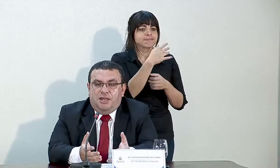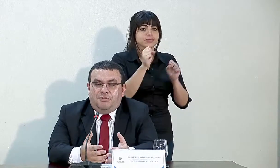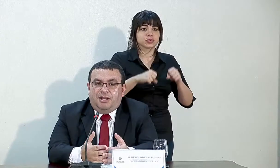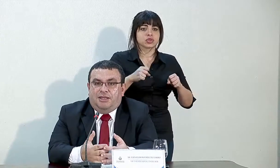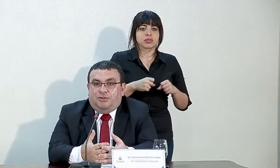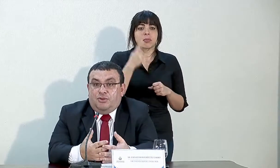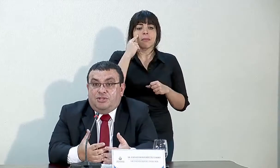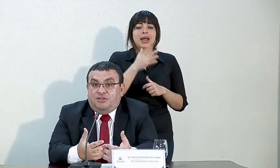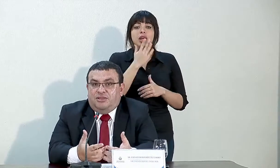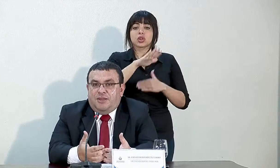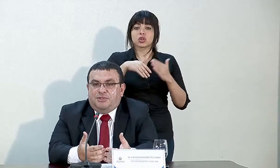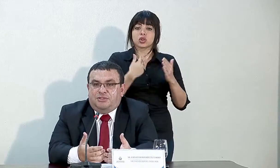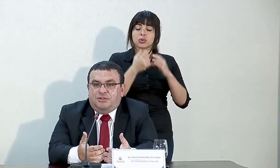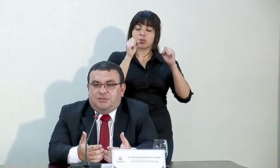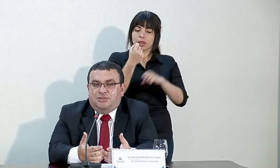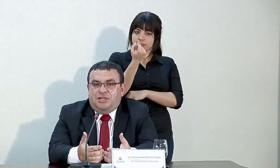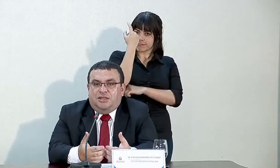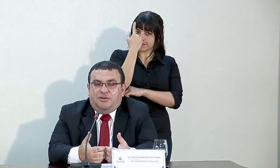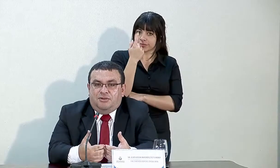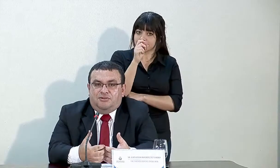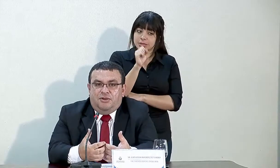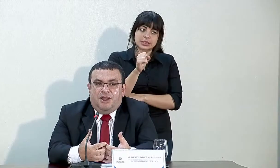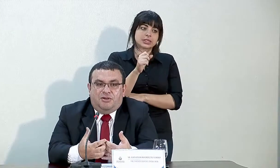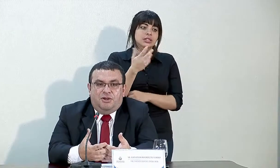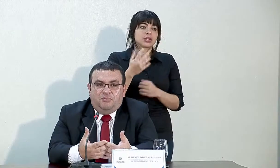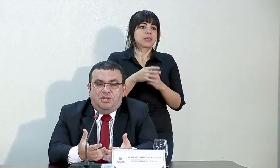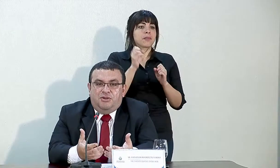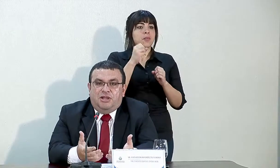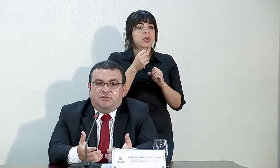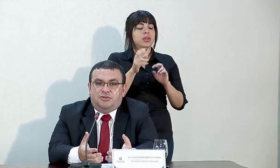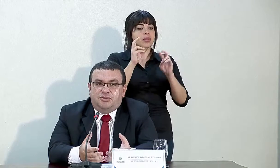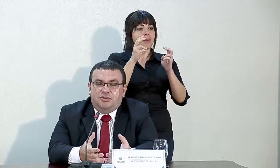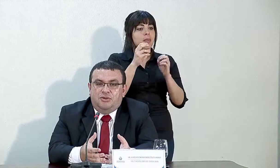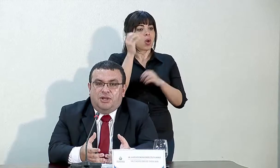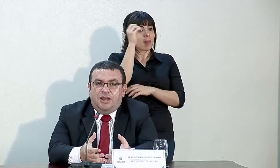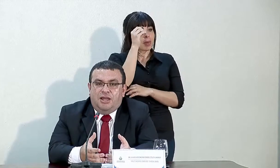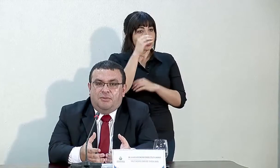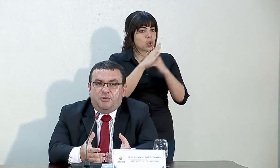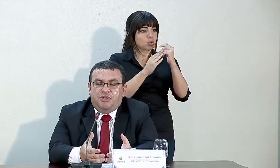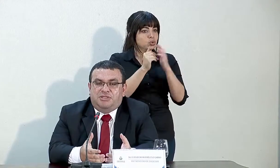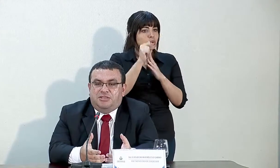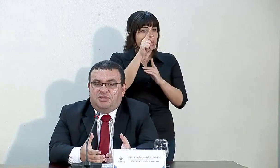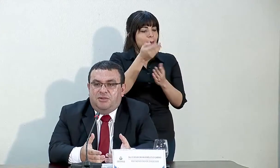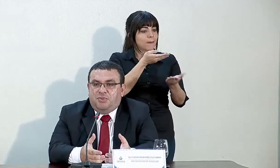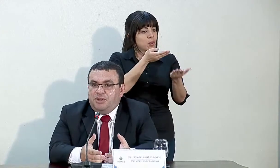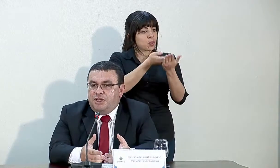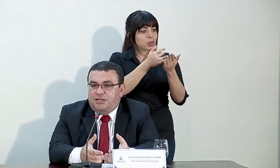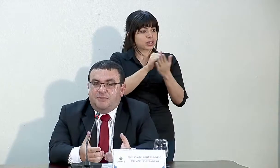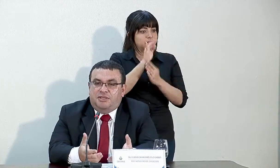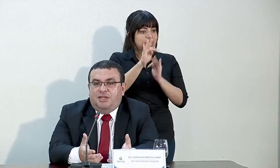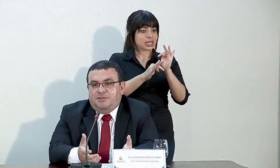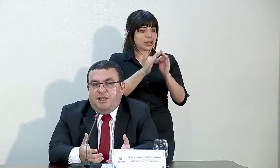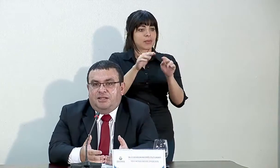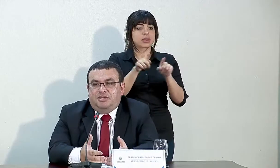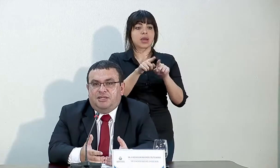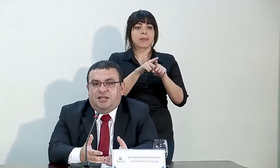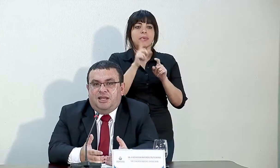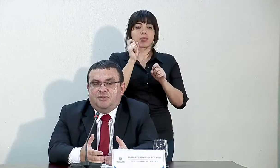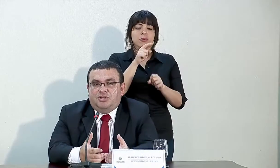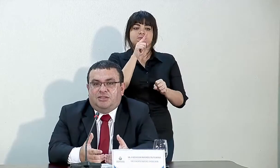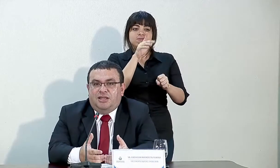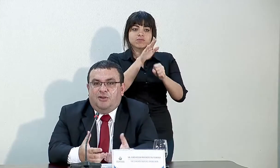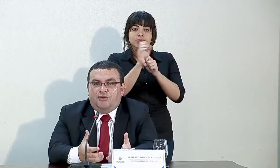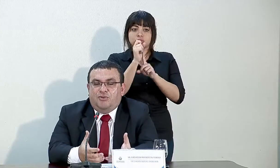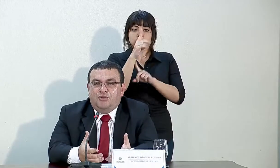posible para que todos entendamos esto. Eso sí, que bueno, dentro del marco de la opinión y la construcción de una propuesta de este tipo, también tenemos que garantizar